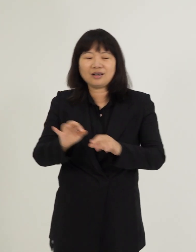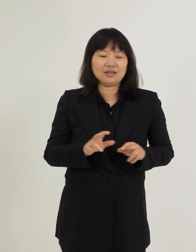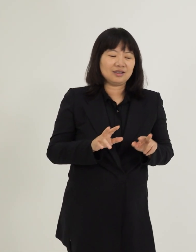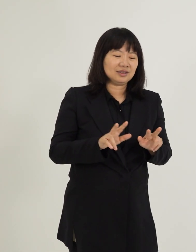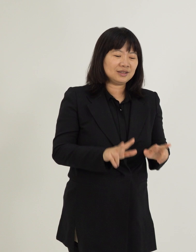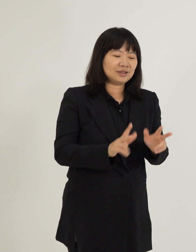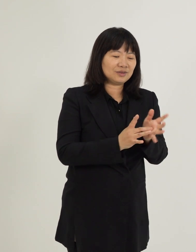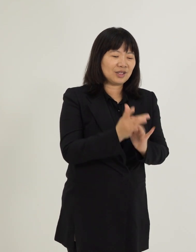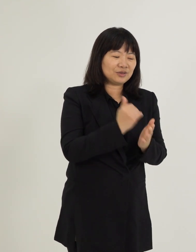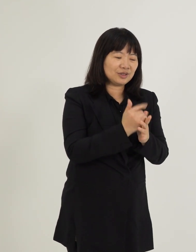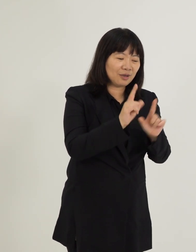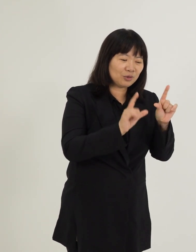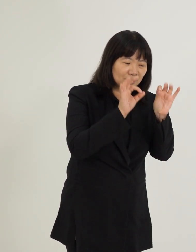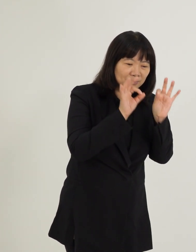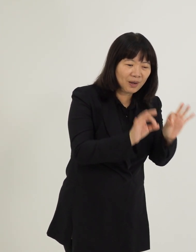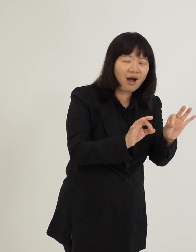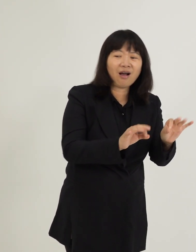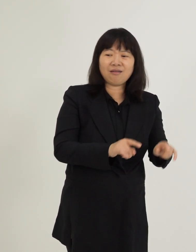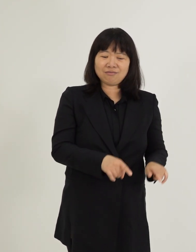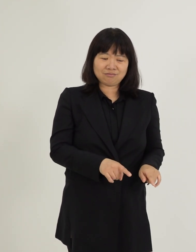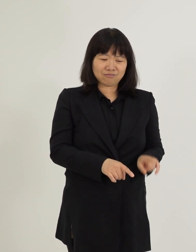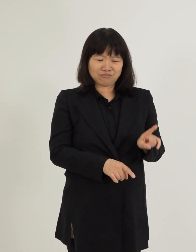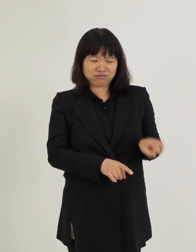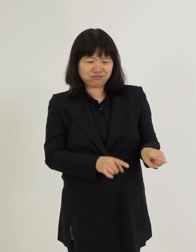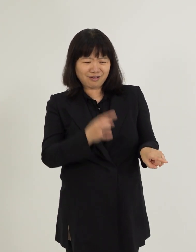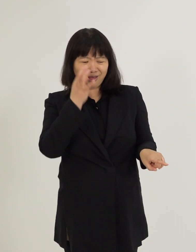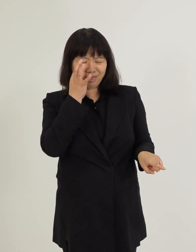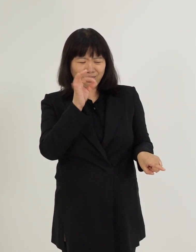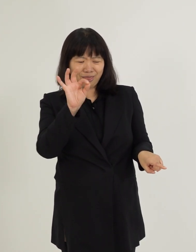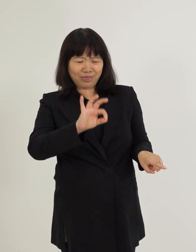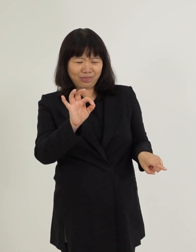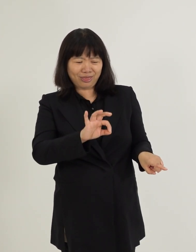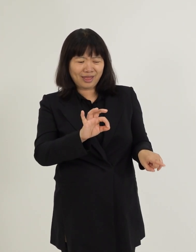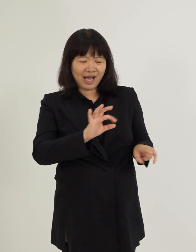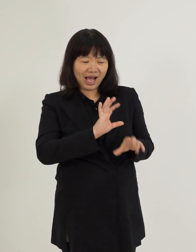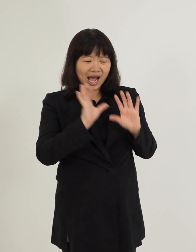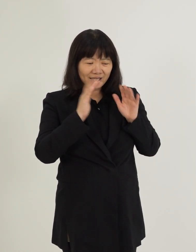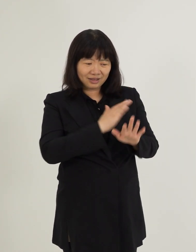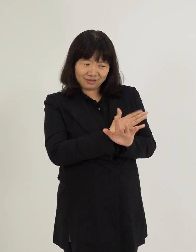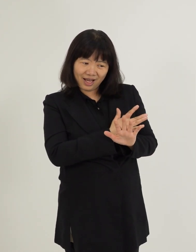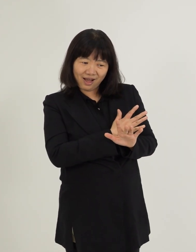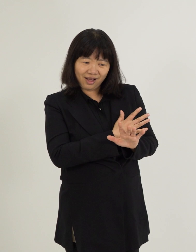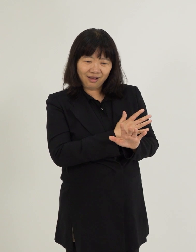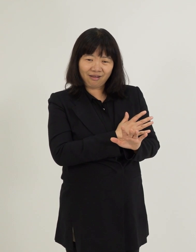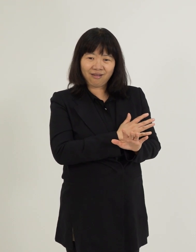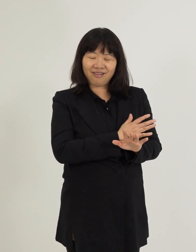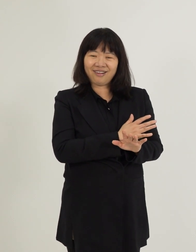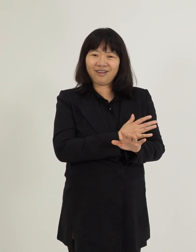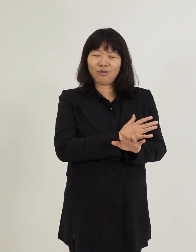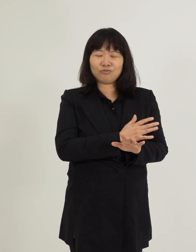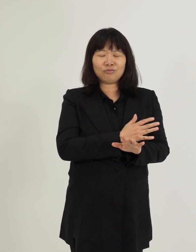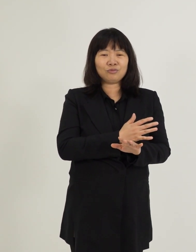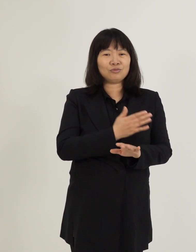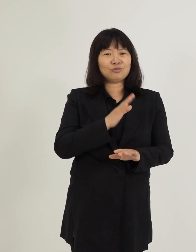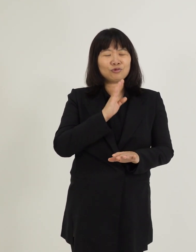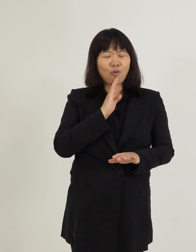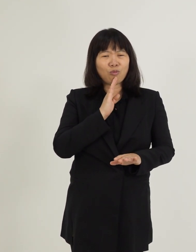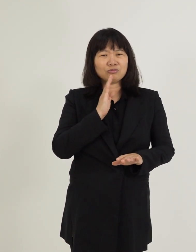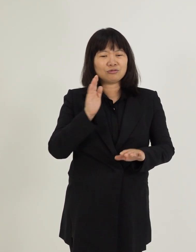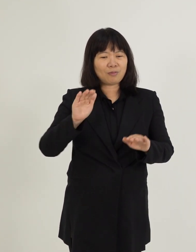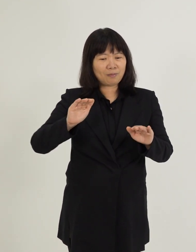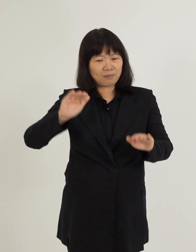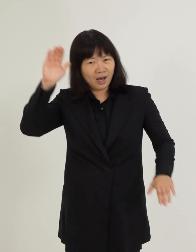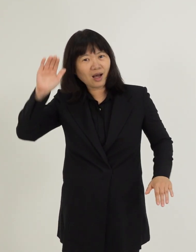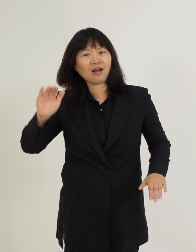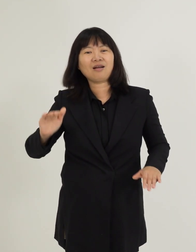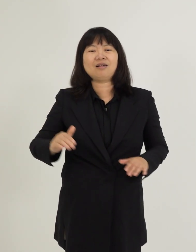모습은 이건 무슨 애들 장난도 아니고 이거 뭐 하는 거야. 자, 그러면 여기 중요한 문제가 하나 걸립니다.